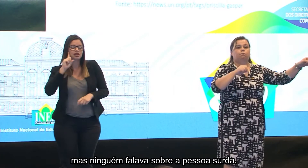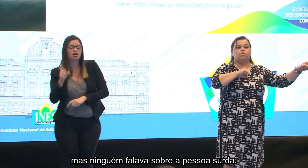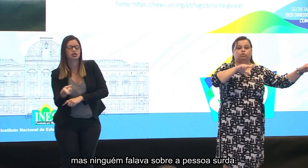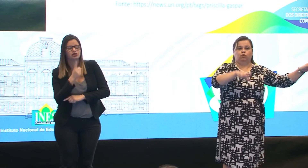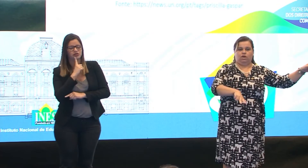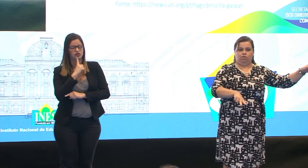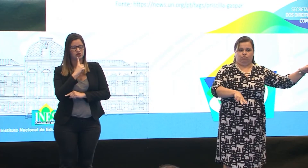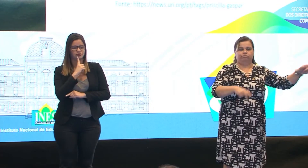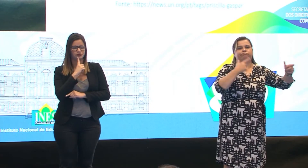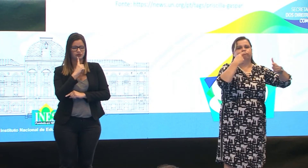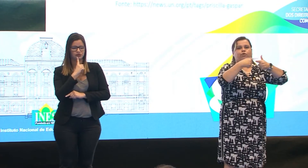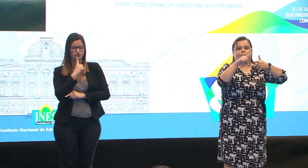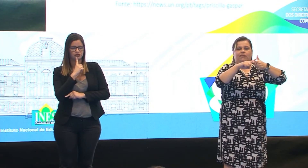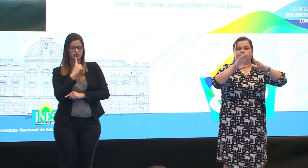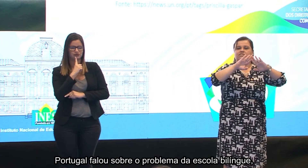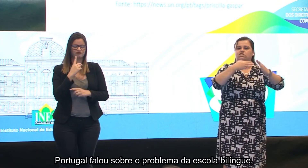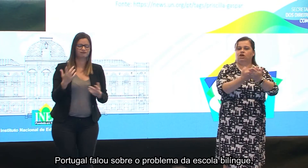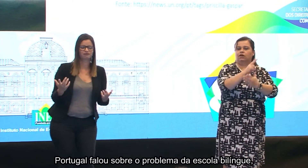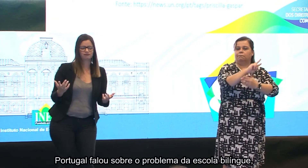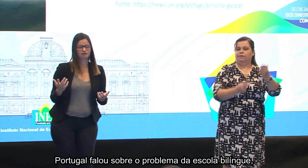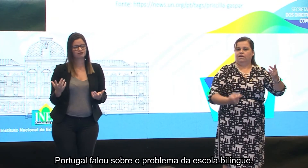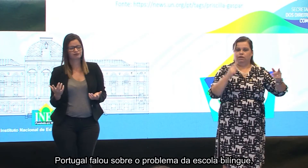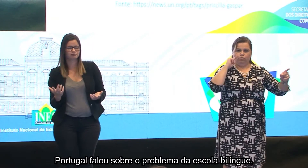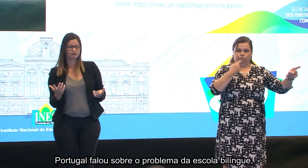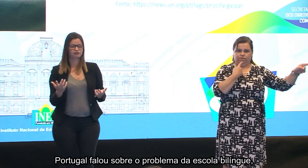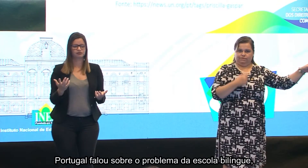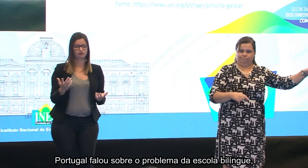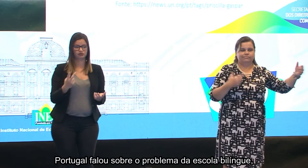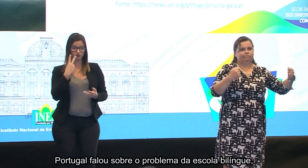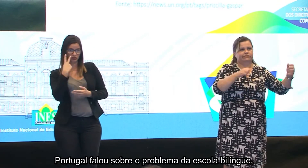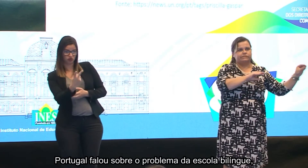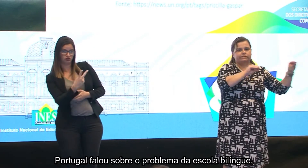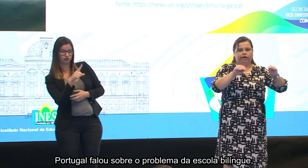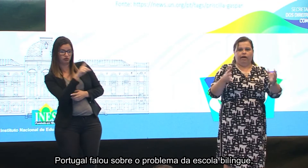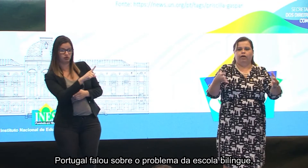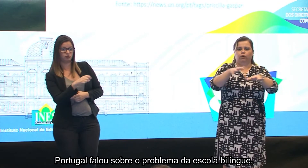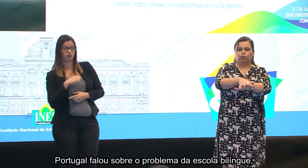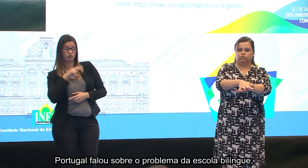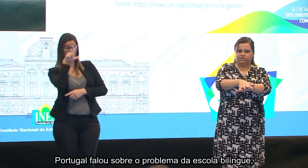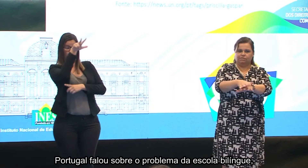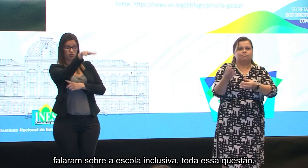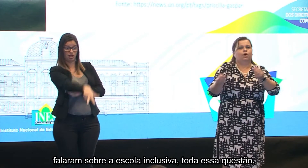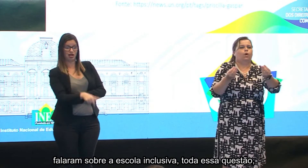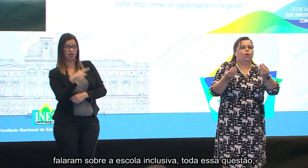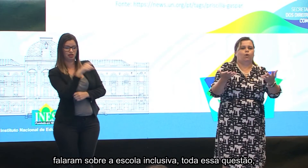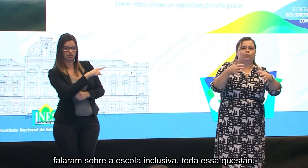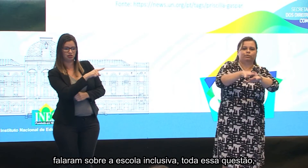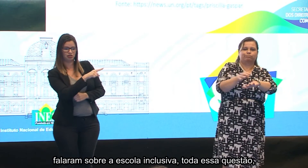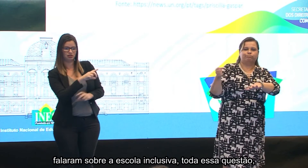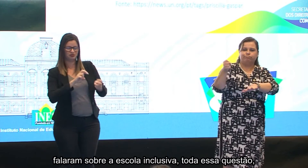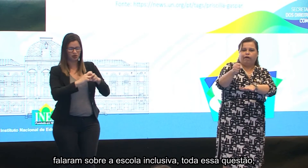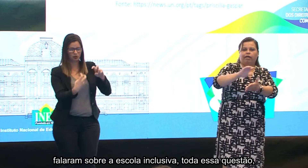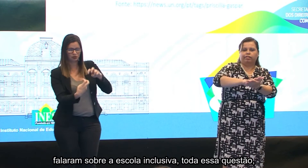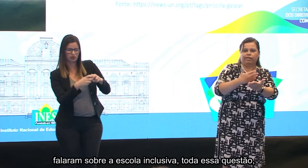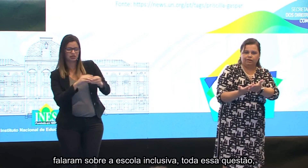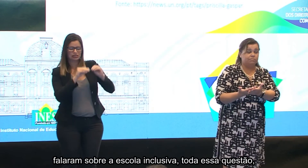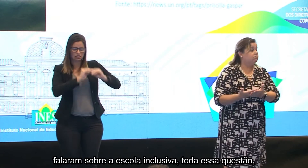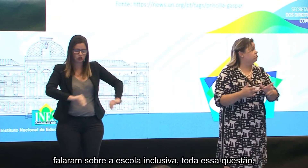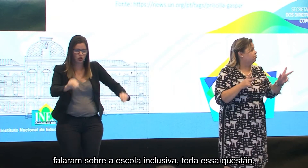surda. Aí Portugal falou sobre o problema da escola bilíngue, falaram sobre a questão da escola inclusiva, toda